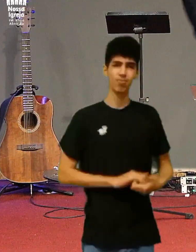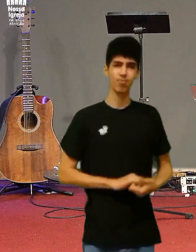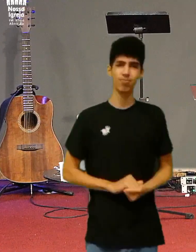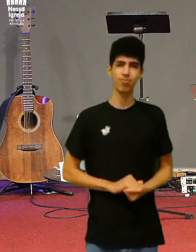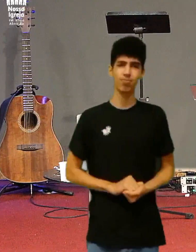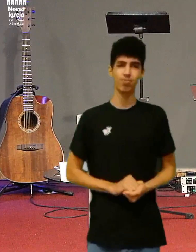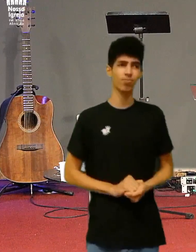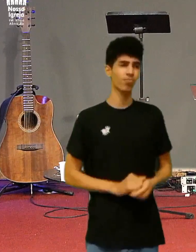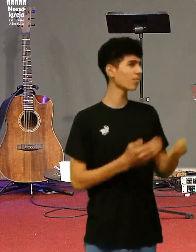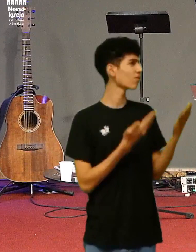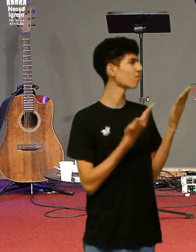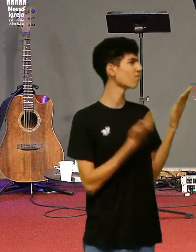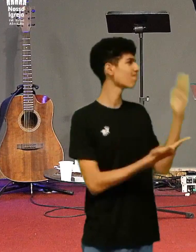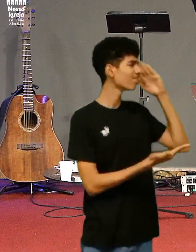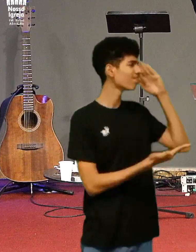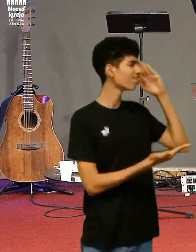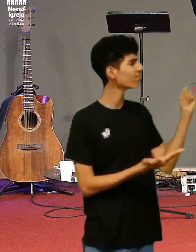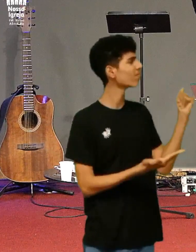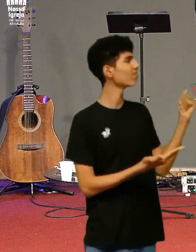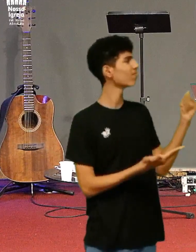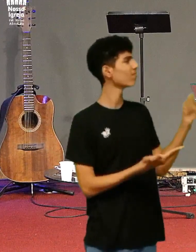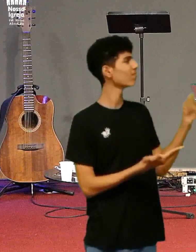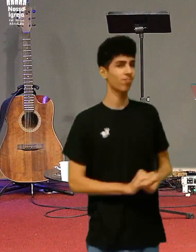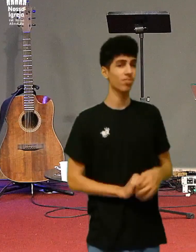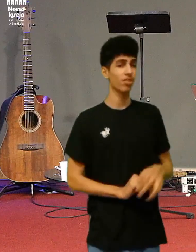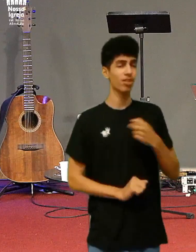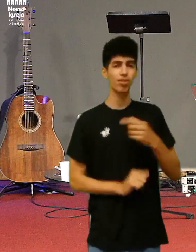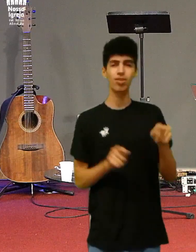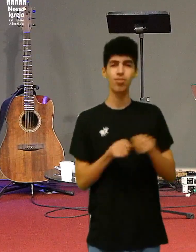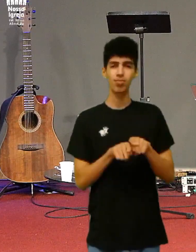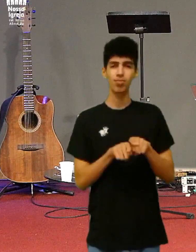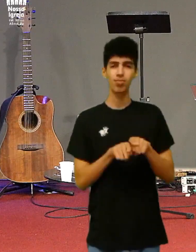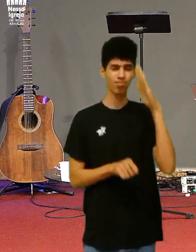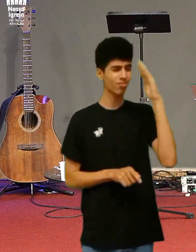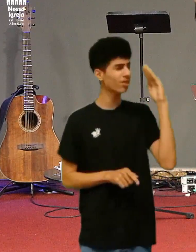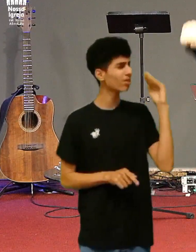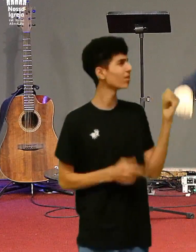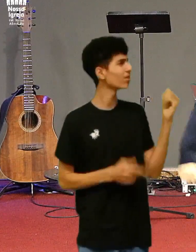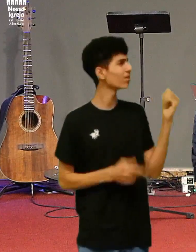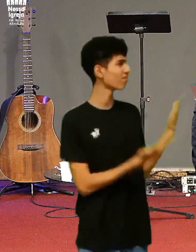Tu sabes. E eu também sei.